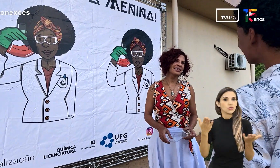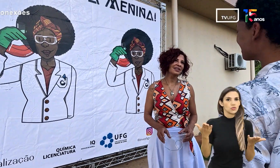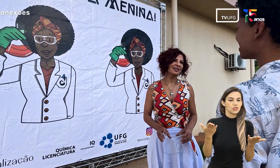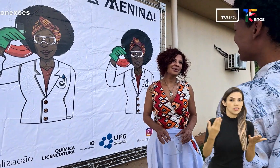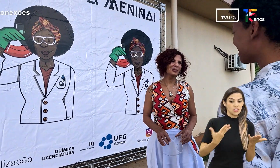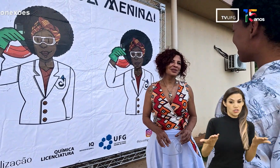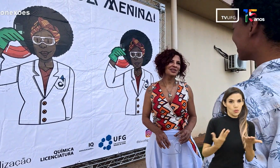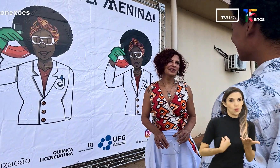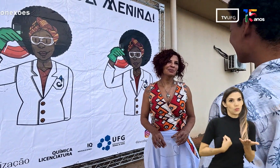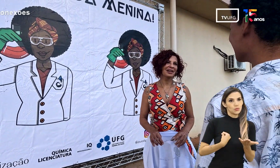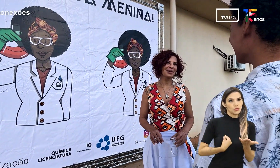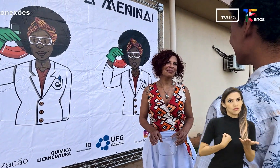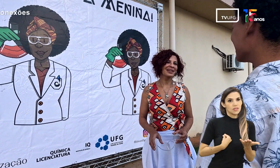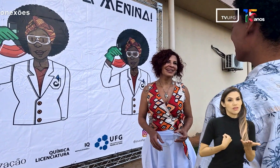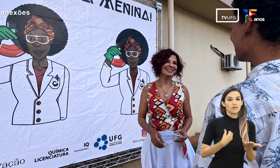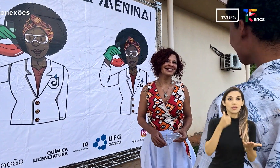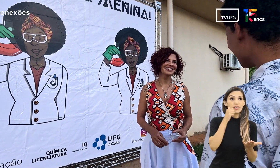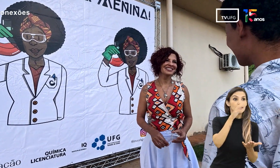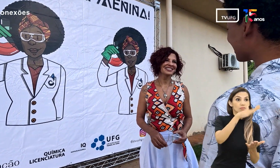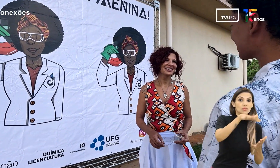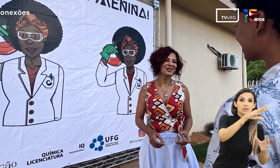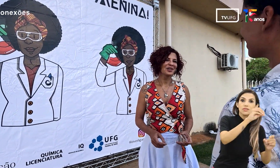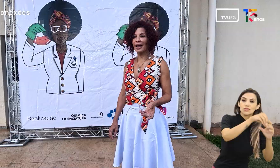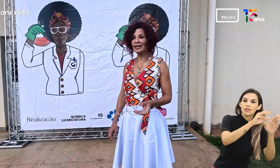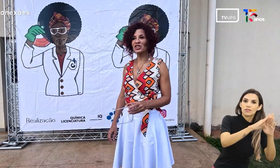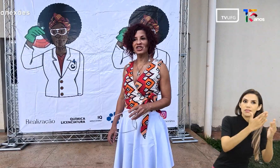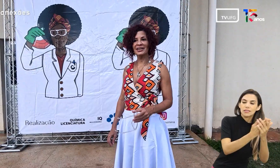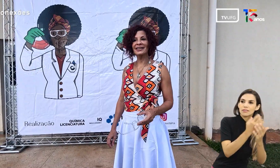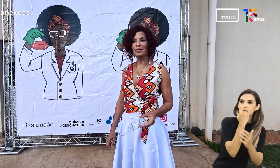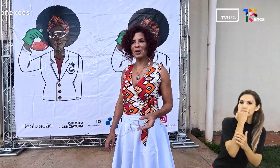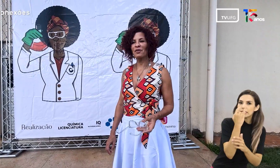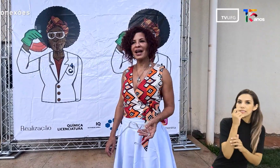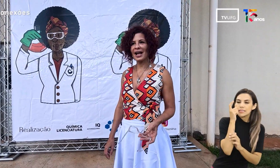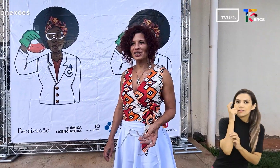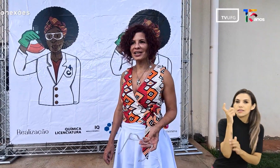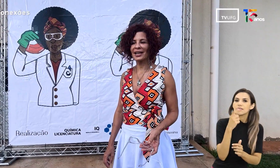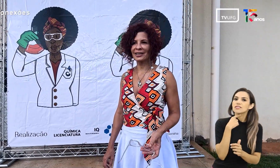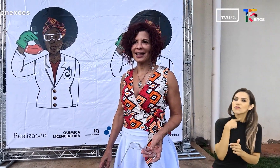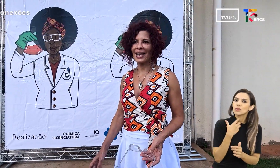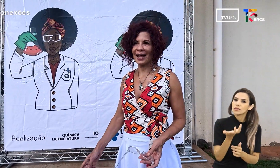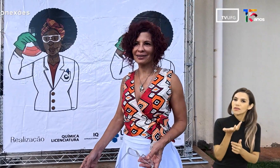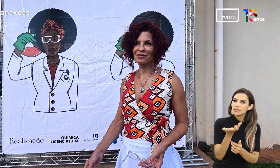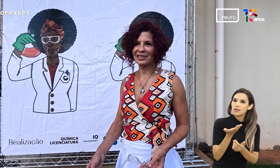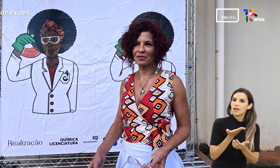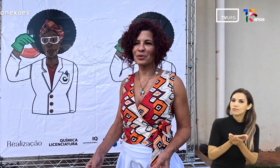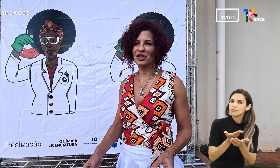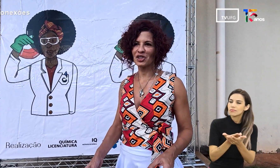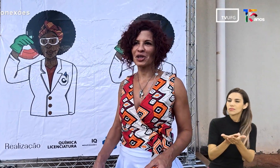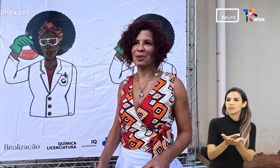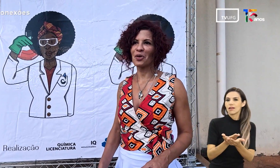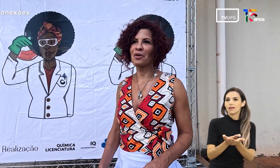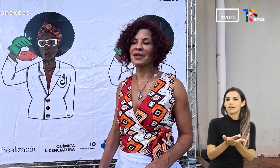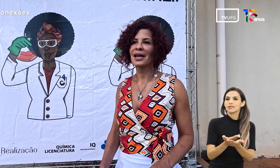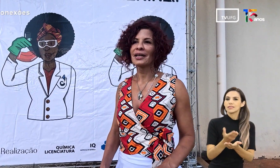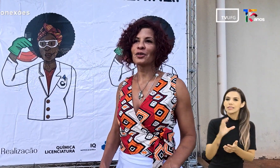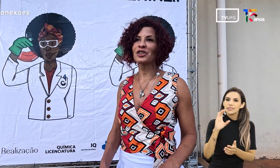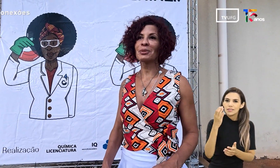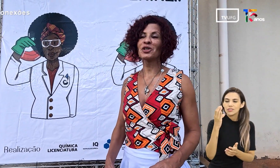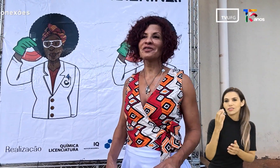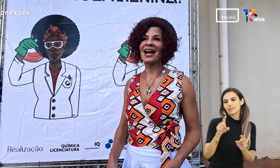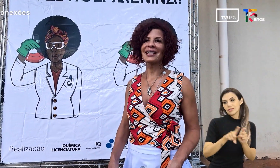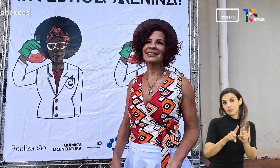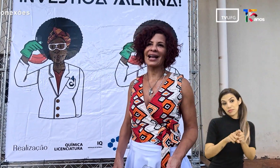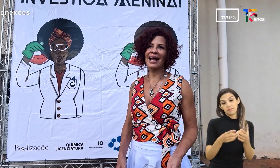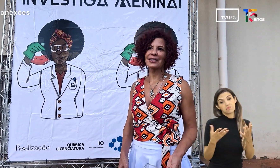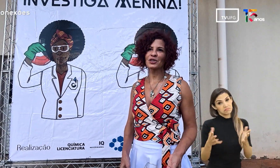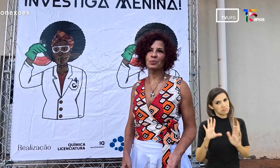contemporâneas muito cedo a outras meninas, quem sabe a gente não traz essas meninas para as ciências. A ciência, ela